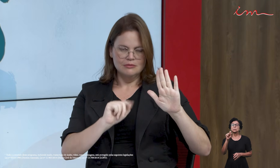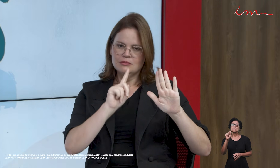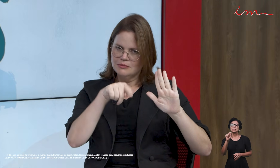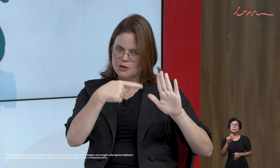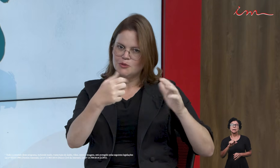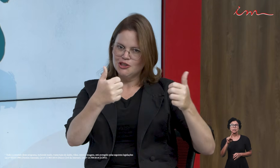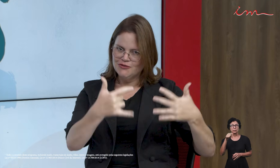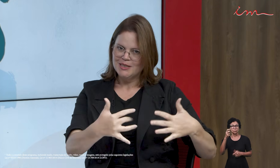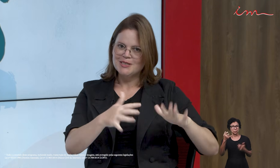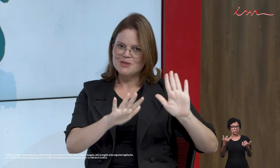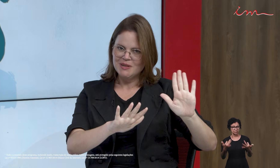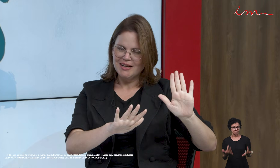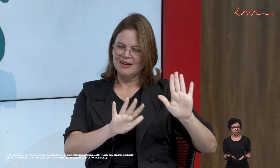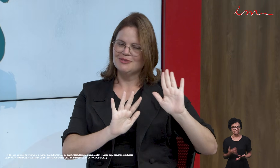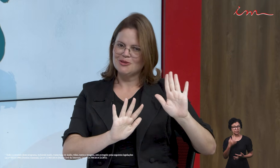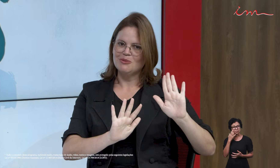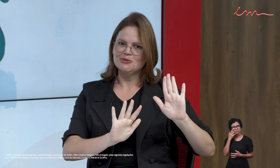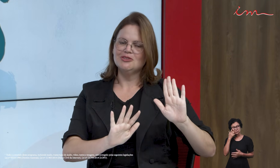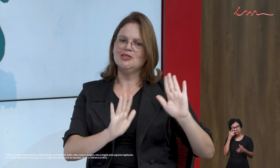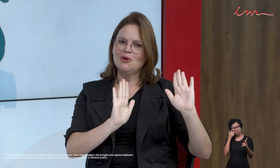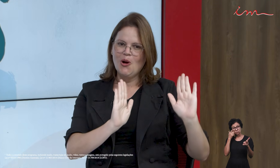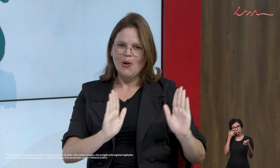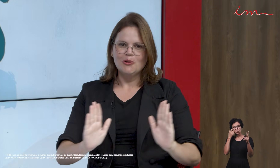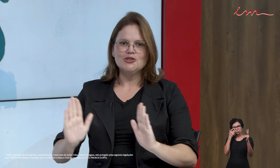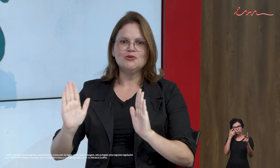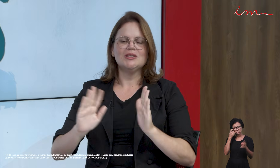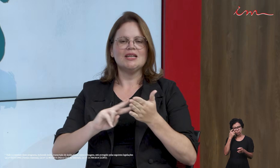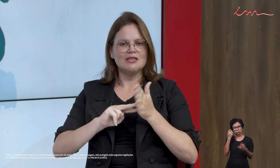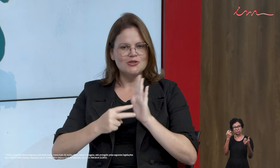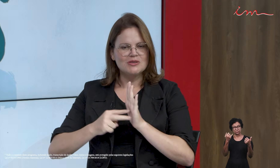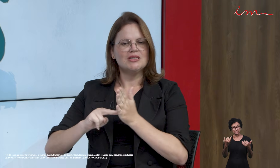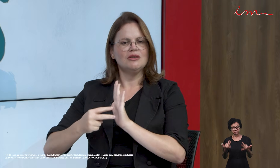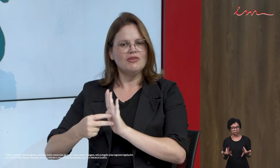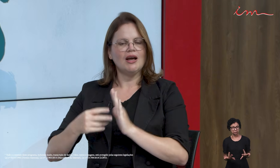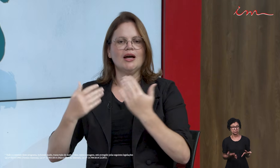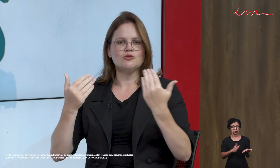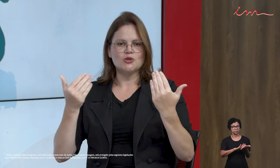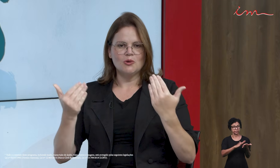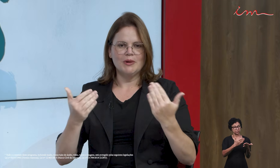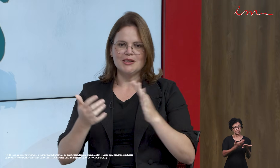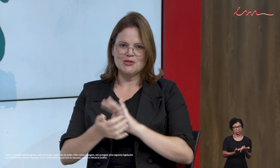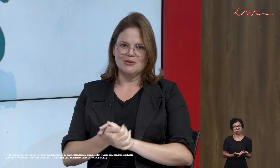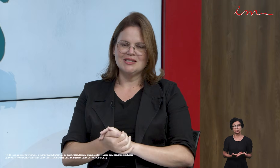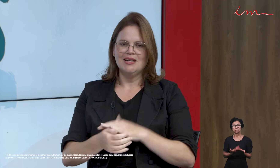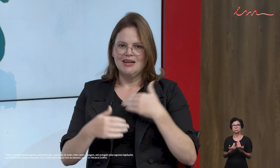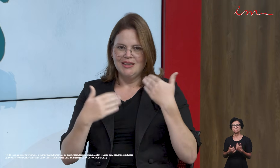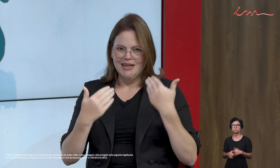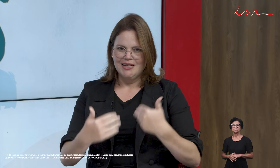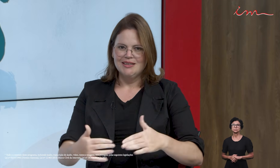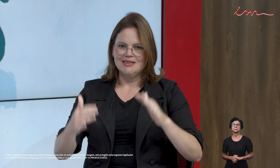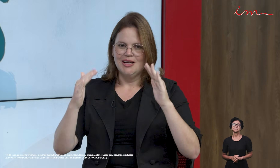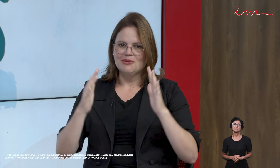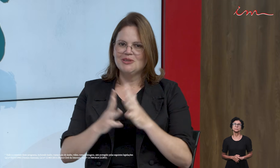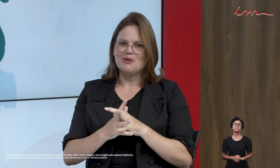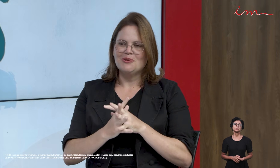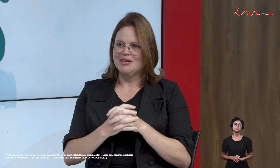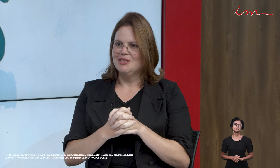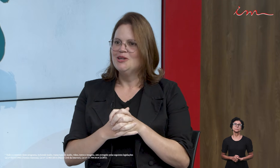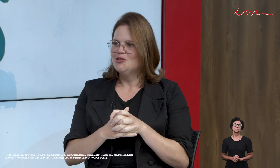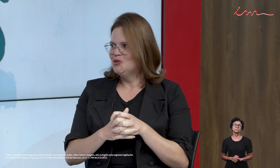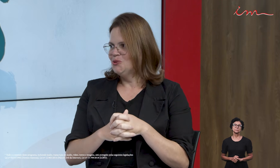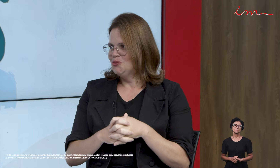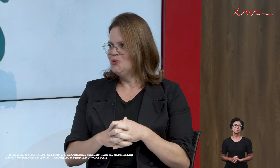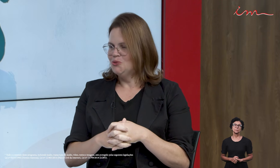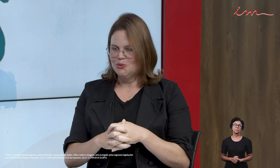fala, depois a gente vai te explicar. Só um minutinho, continua trazendo seu significado, suas comparações, e aí dá no